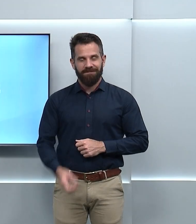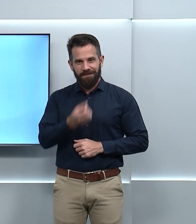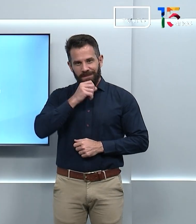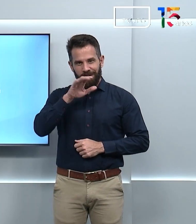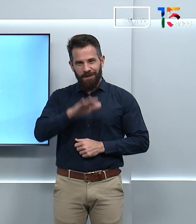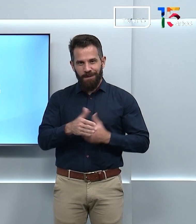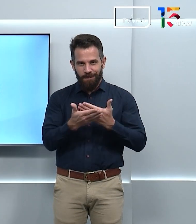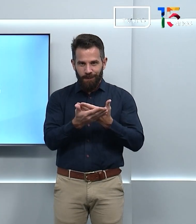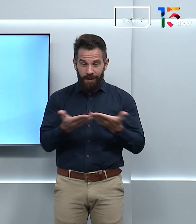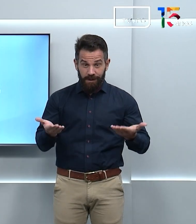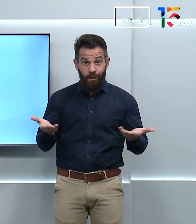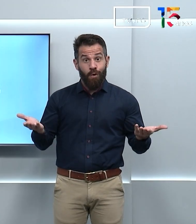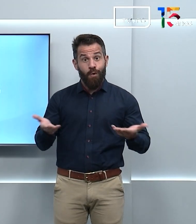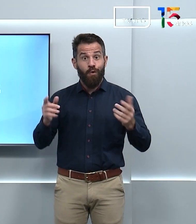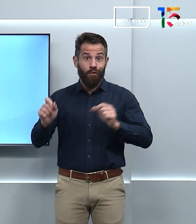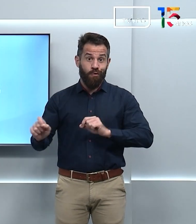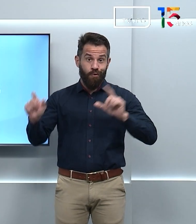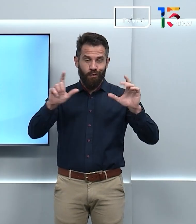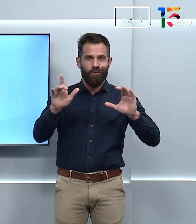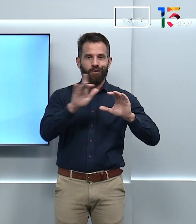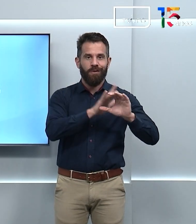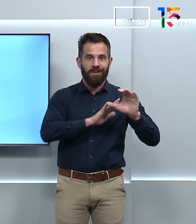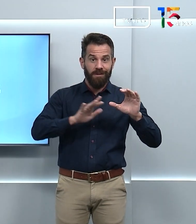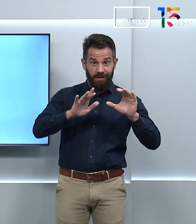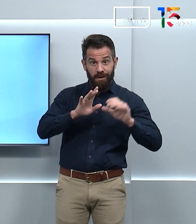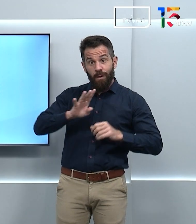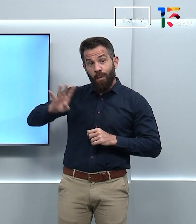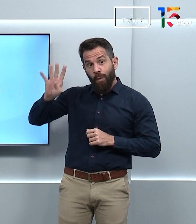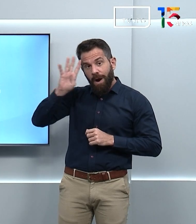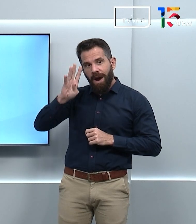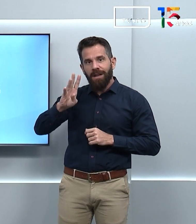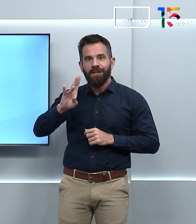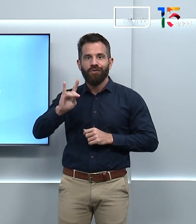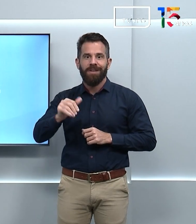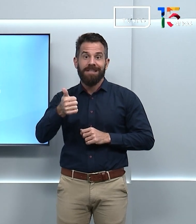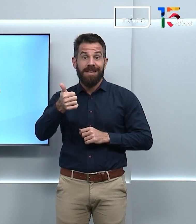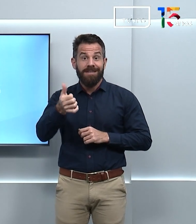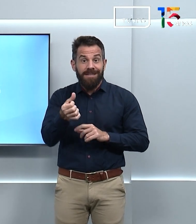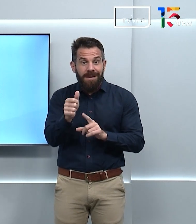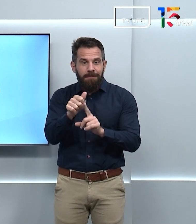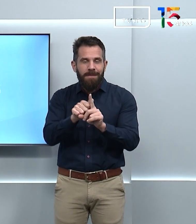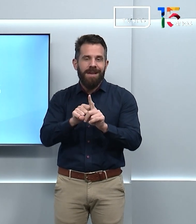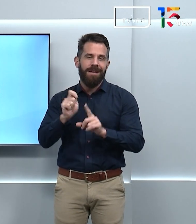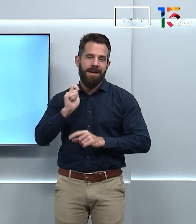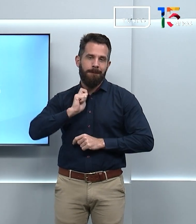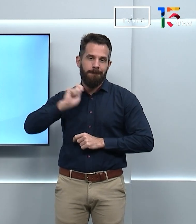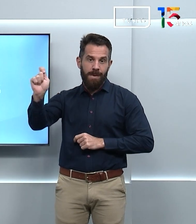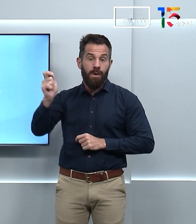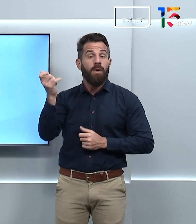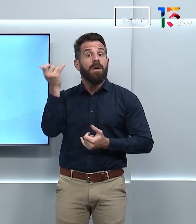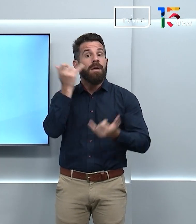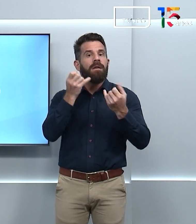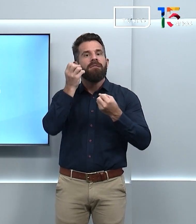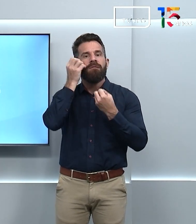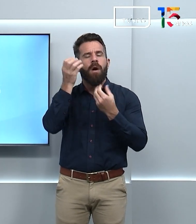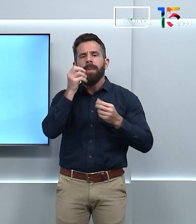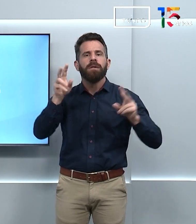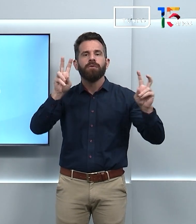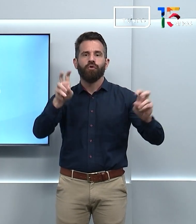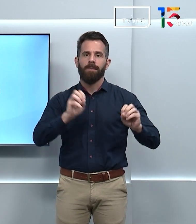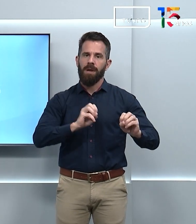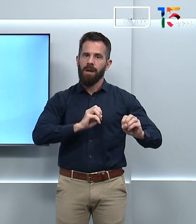Boa tarde! Conexões dessa quarta-feira, dia 16 de abril, traz informações sobre educação